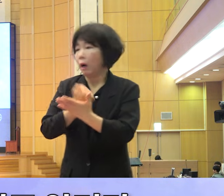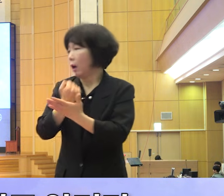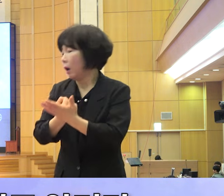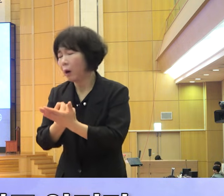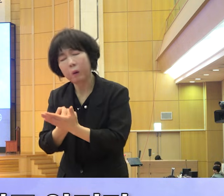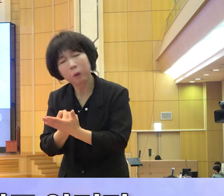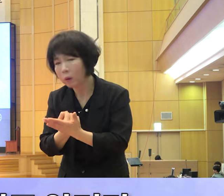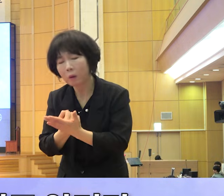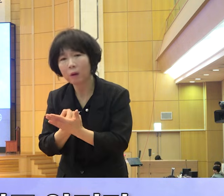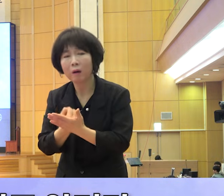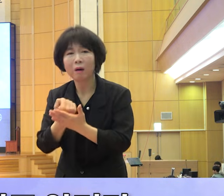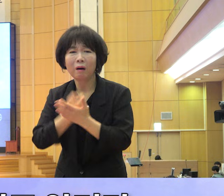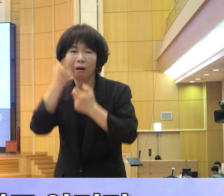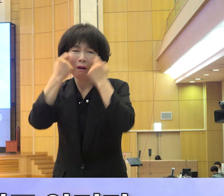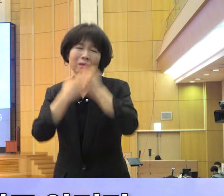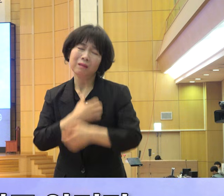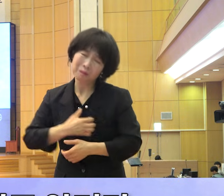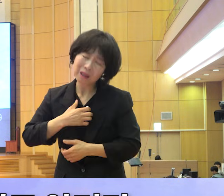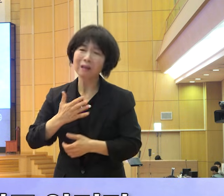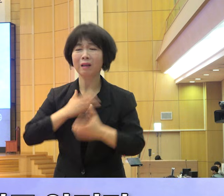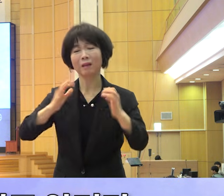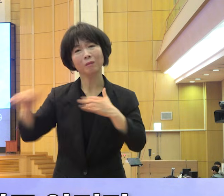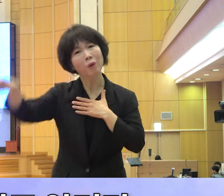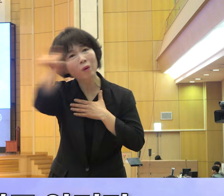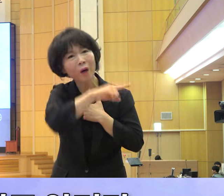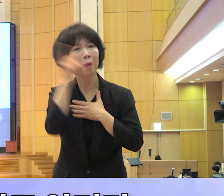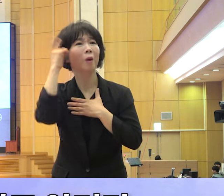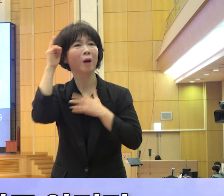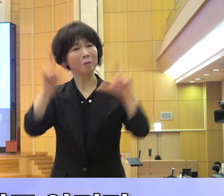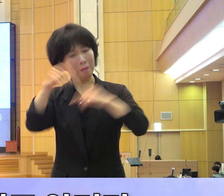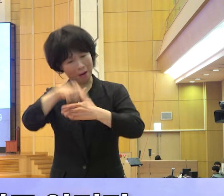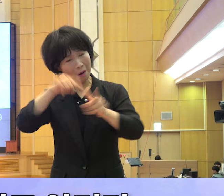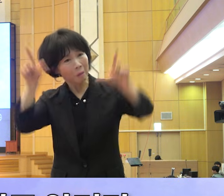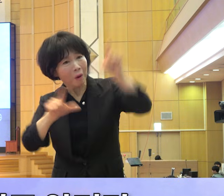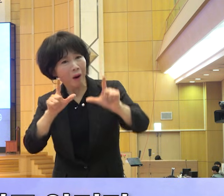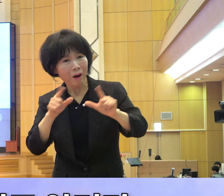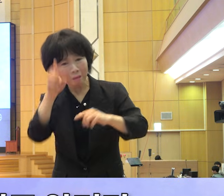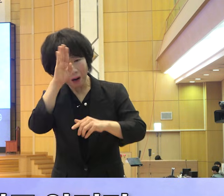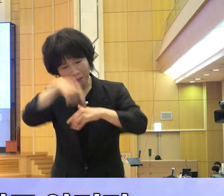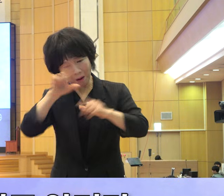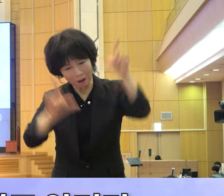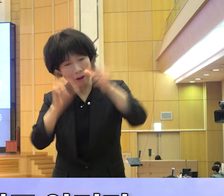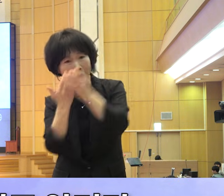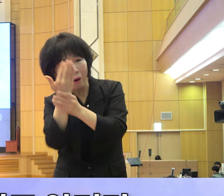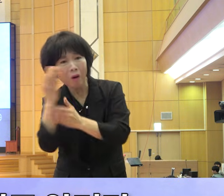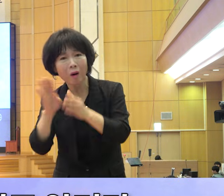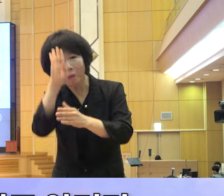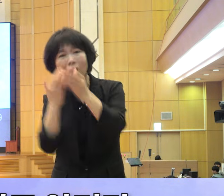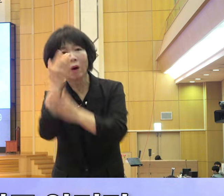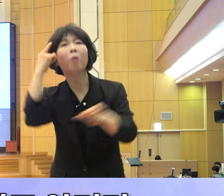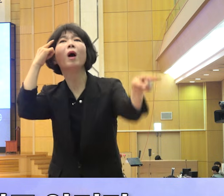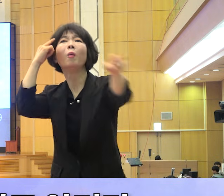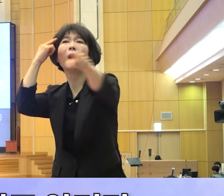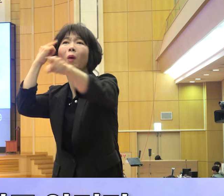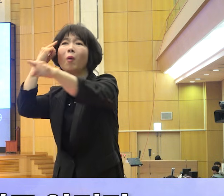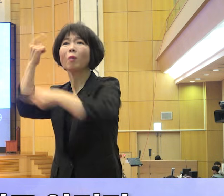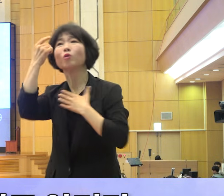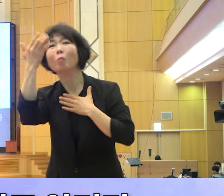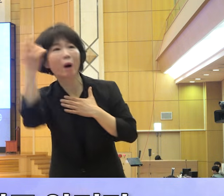슬프다, 내 백성들아. 어떻게 그 모양으로 되었냐 이 말이에요. 어떻게 하나님